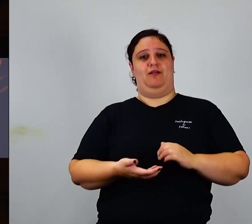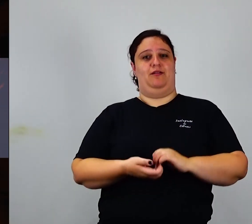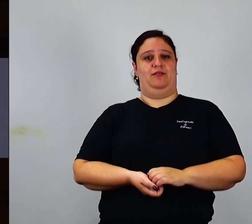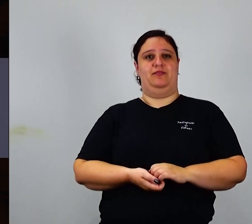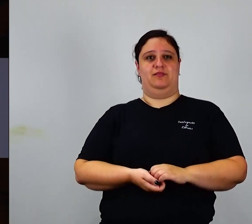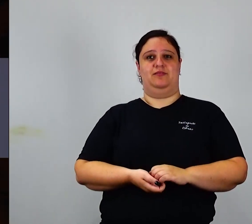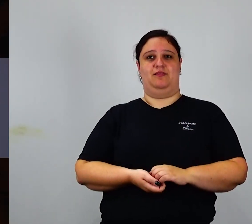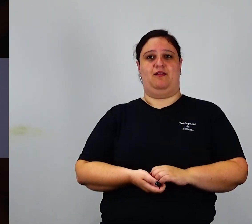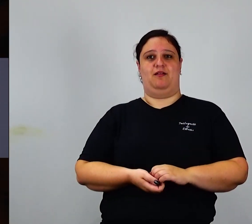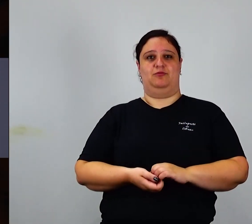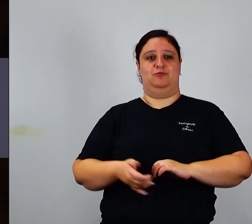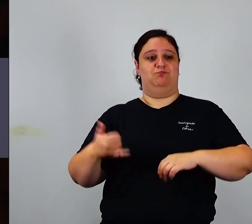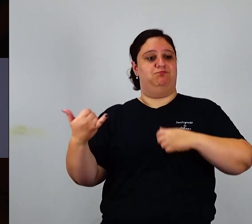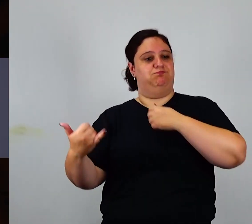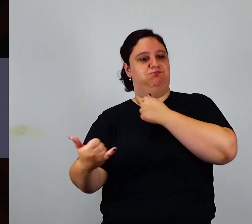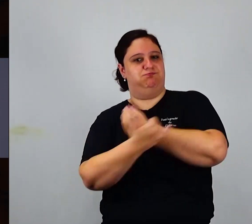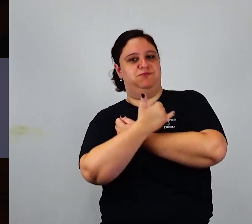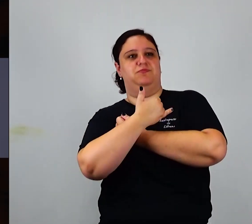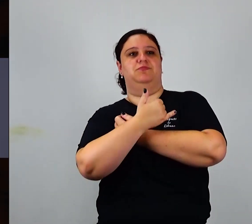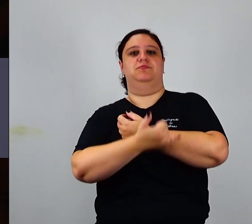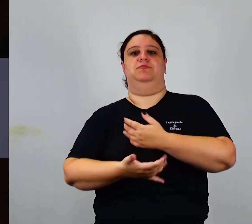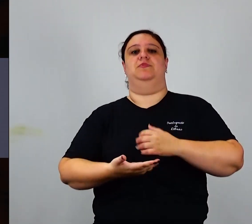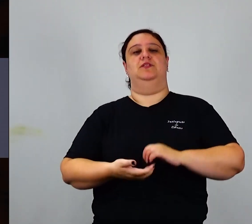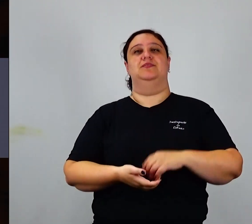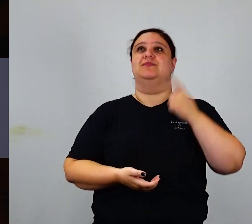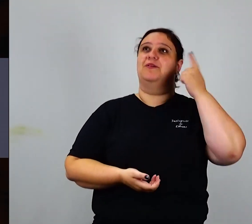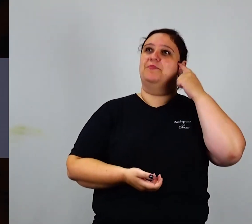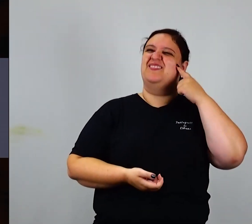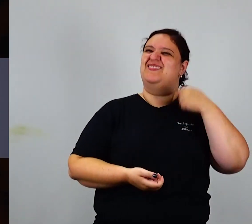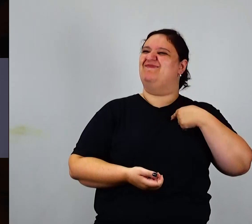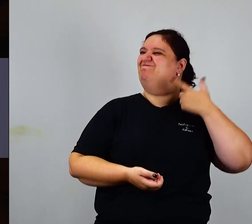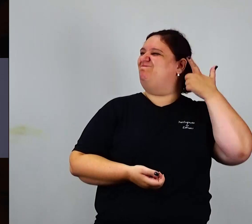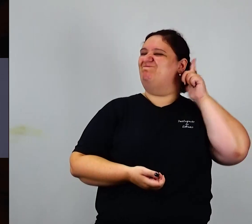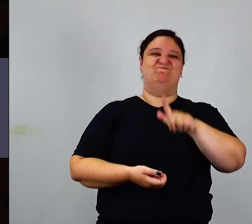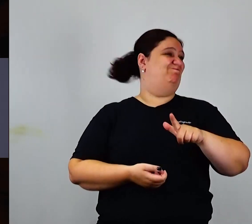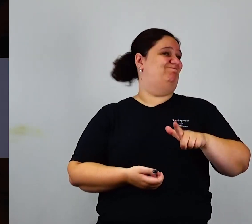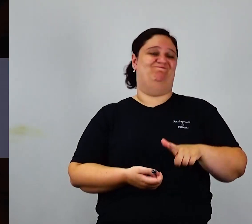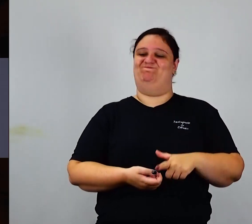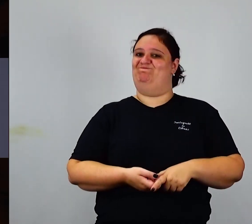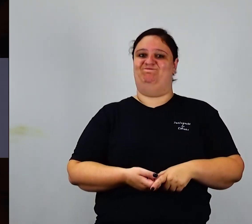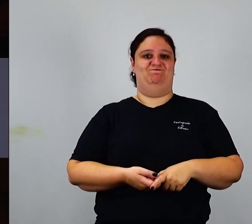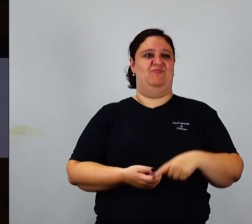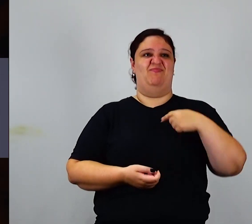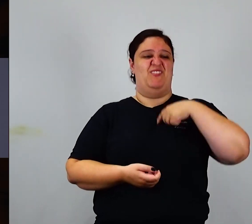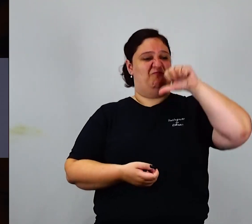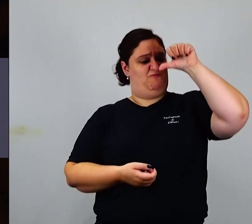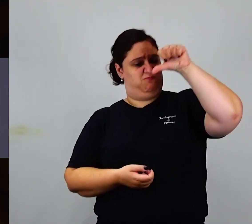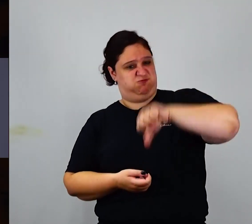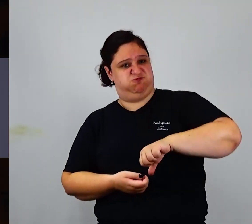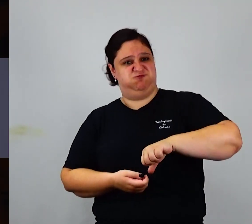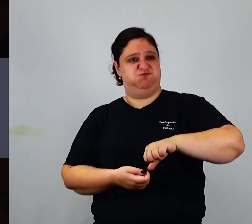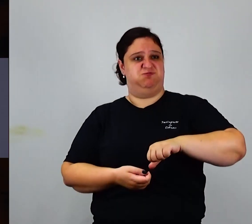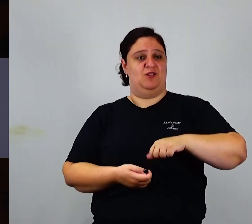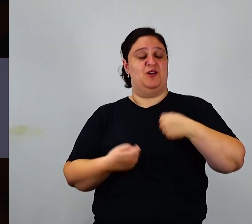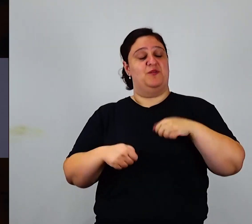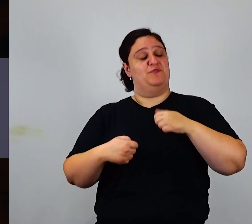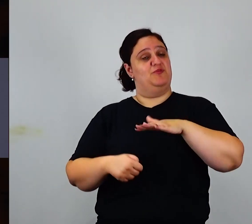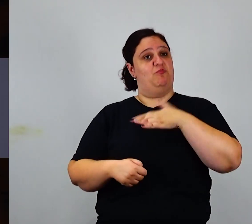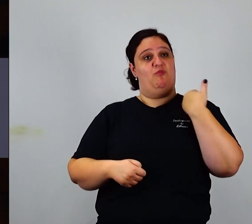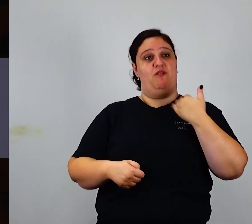sentimentos enganarem você e você pensar: eu não sirvo para nada, é melhor eu morrer.